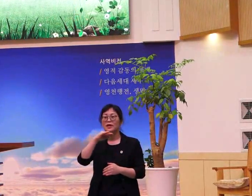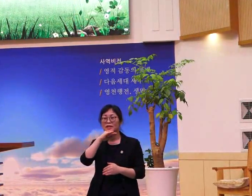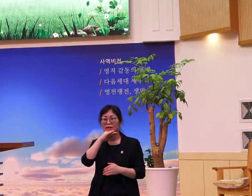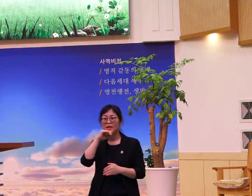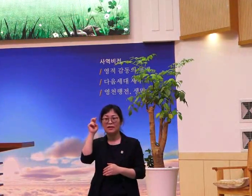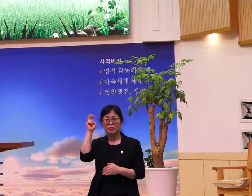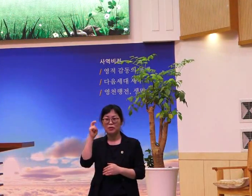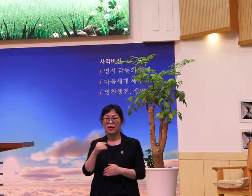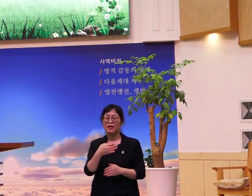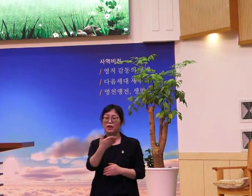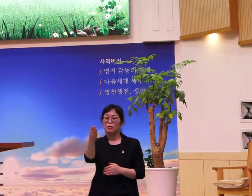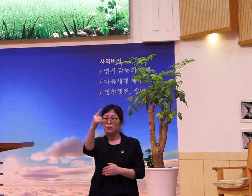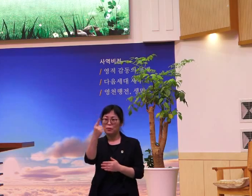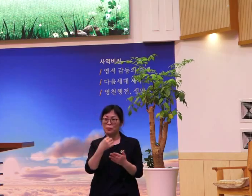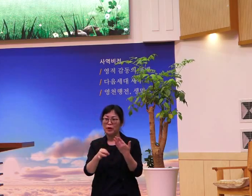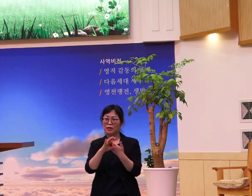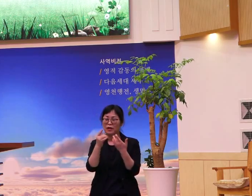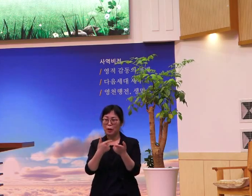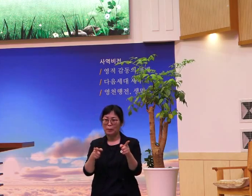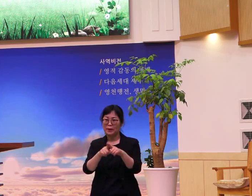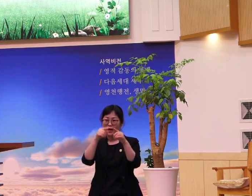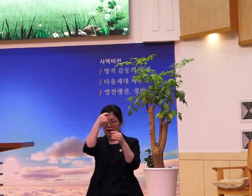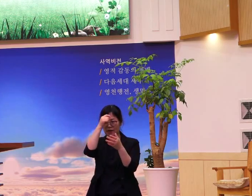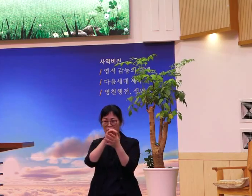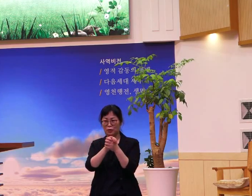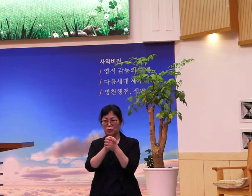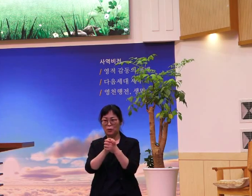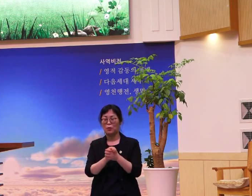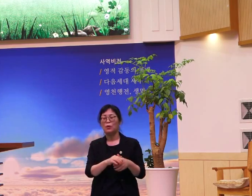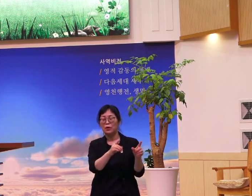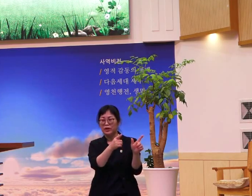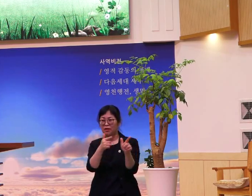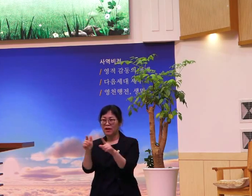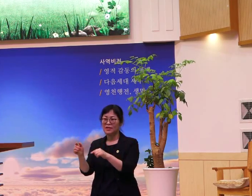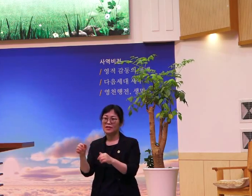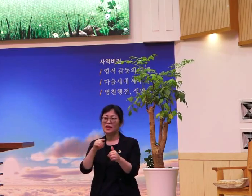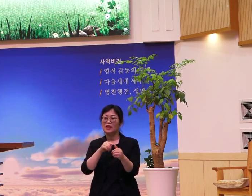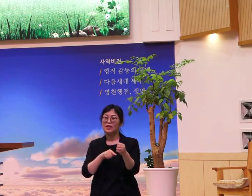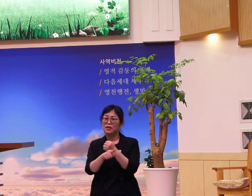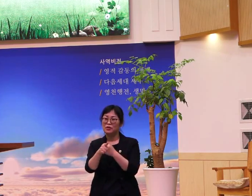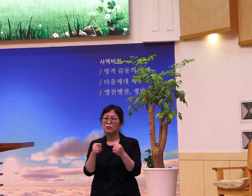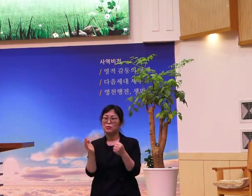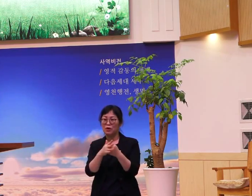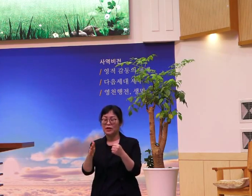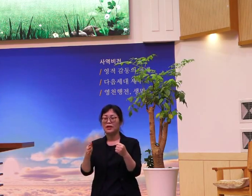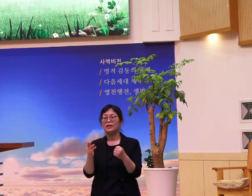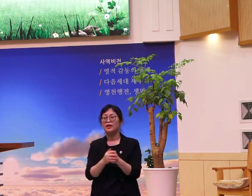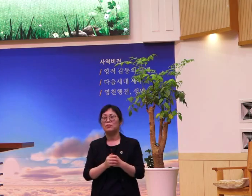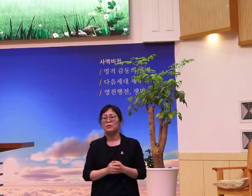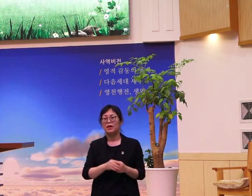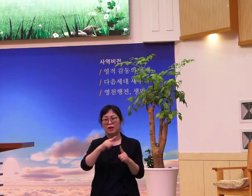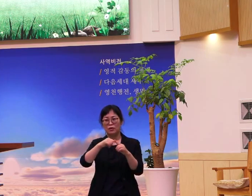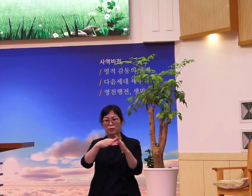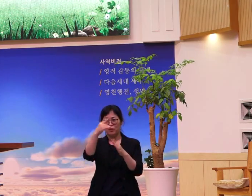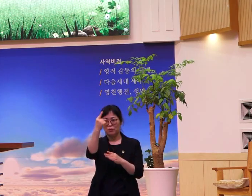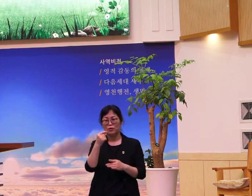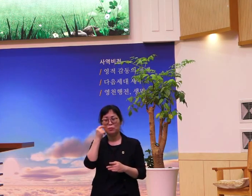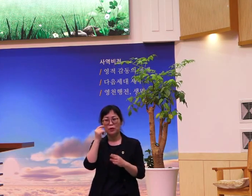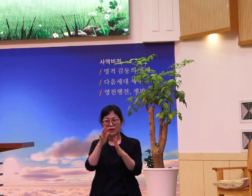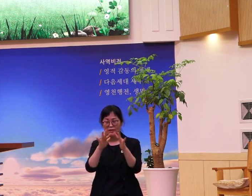여러분들이 오시면 함께 기도할 수 있는데요. 여러 가지 이유로, 또 직장 문제나 여러 이유로 교회를 못